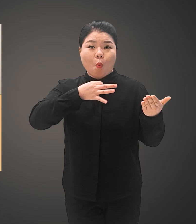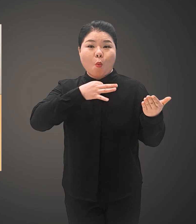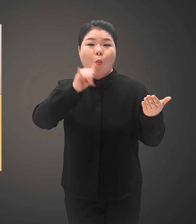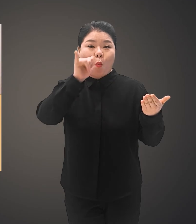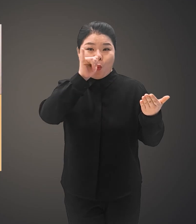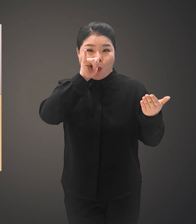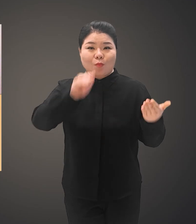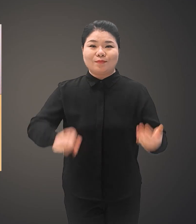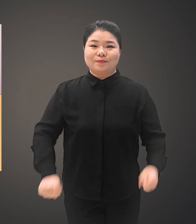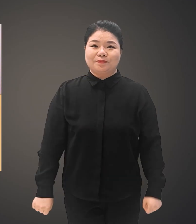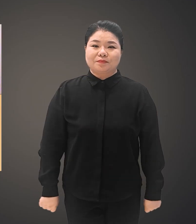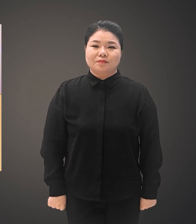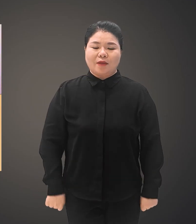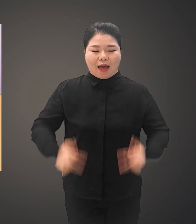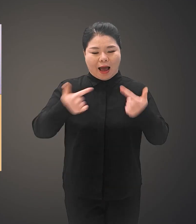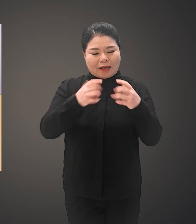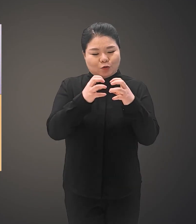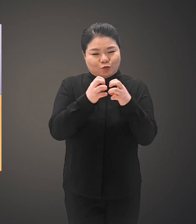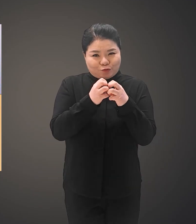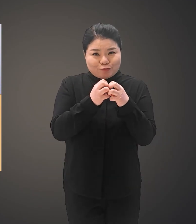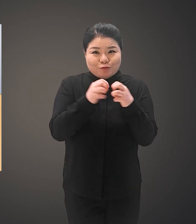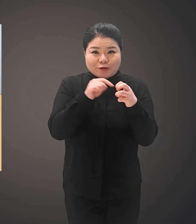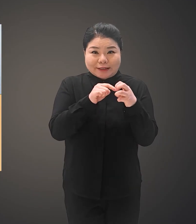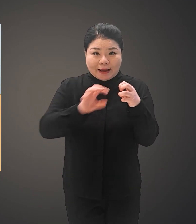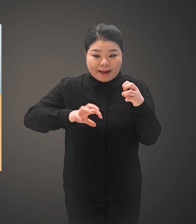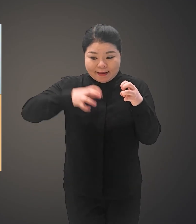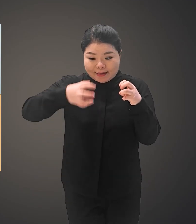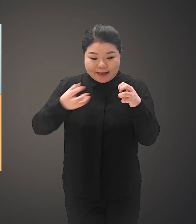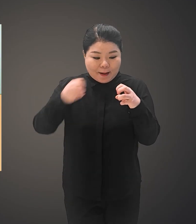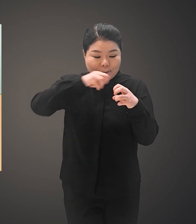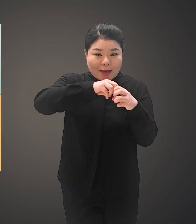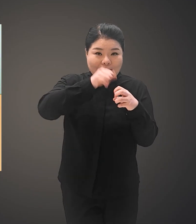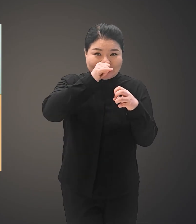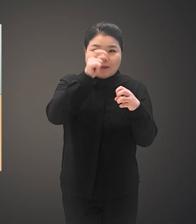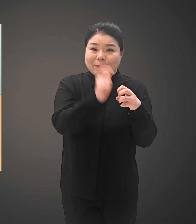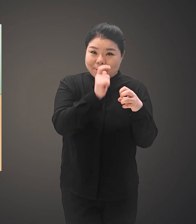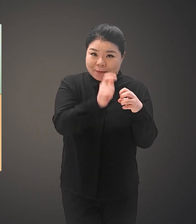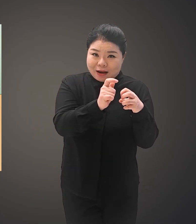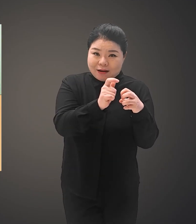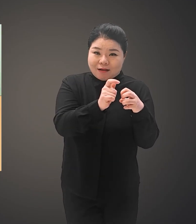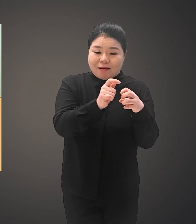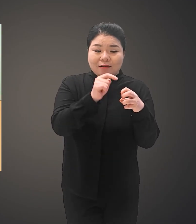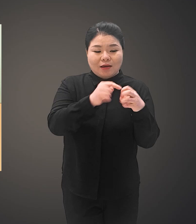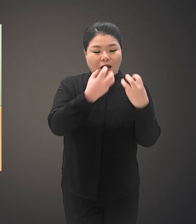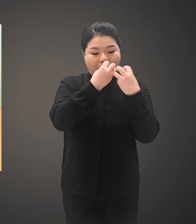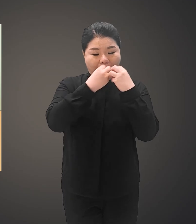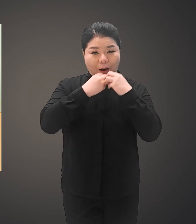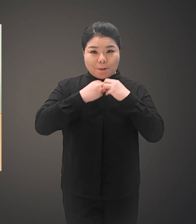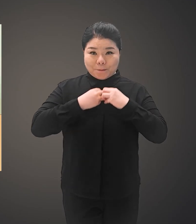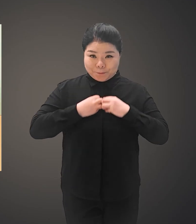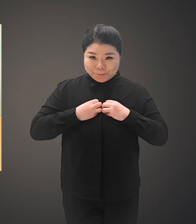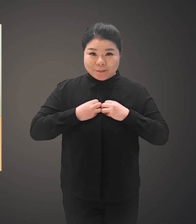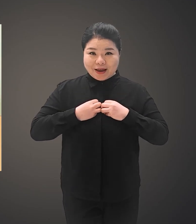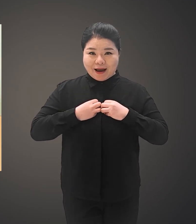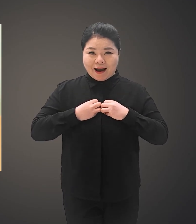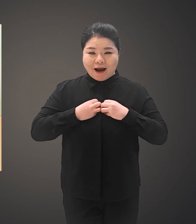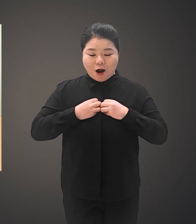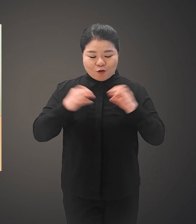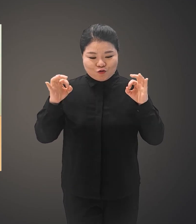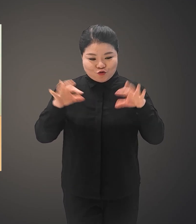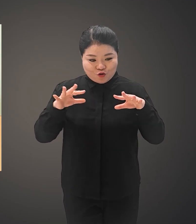있다. 항상 주름으로 가득한 세상을 담고 있어 단단한 것인데 그것이 내 몸속으로